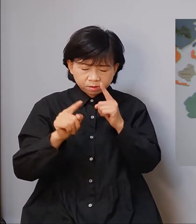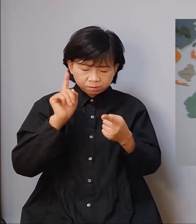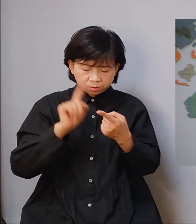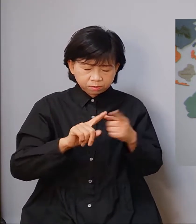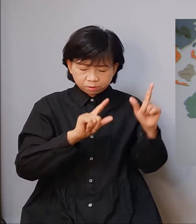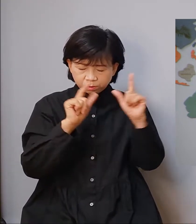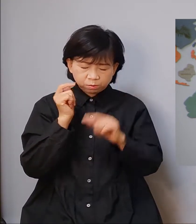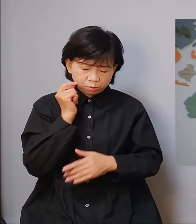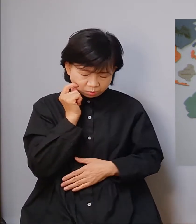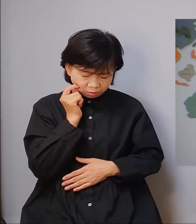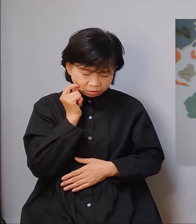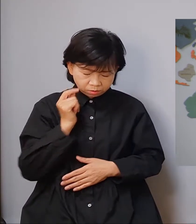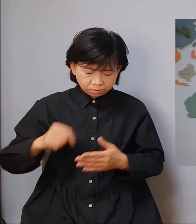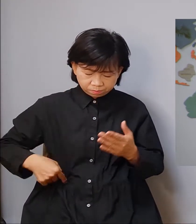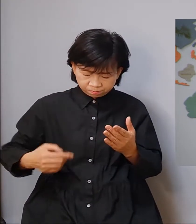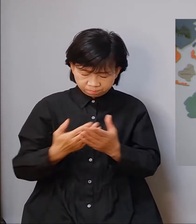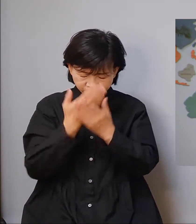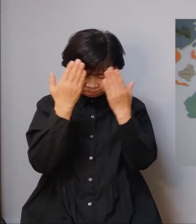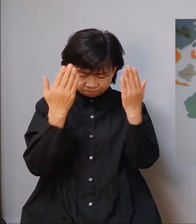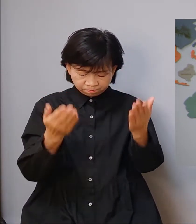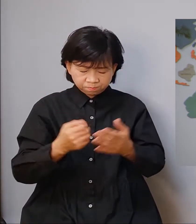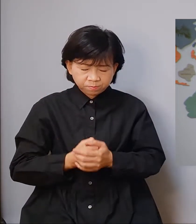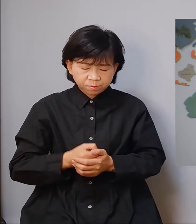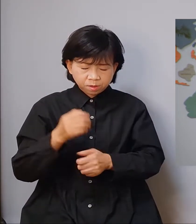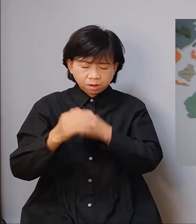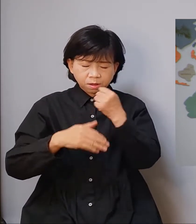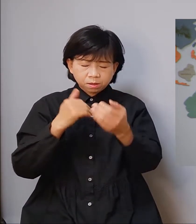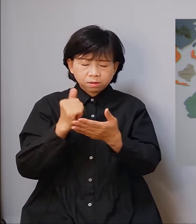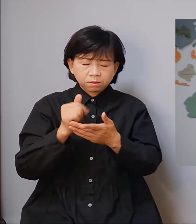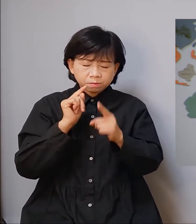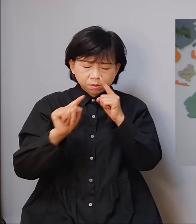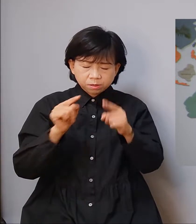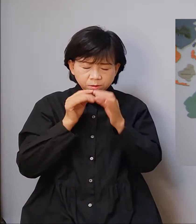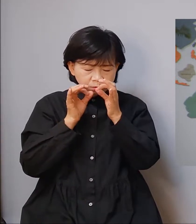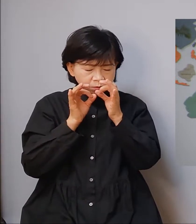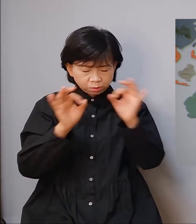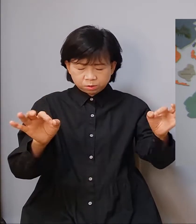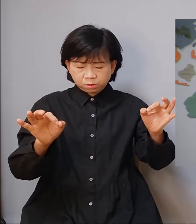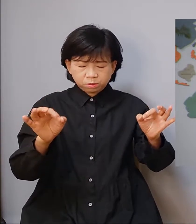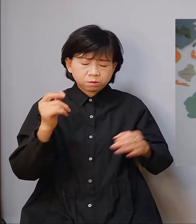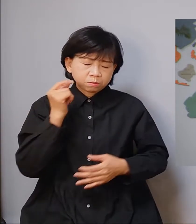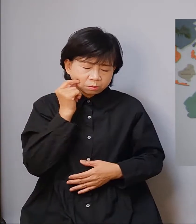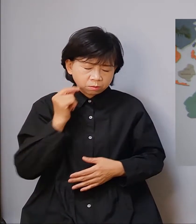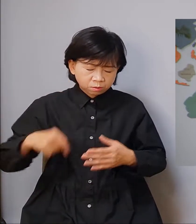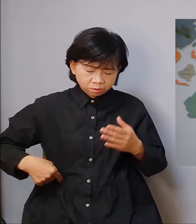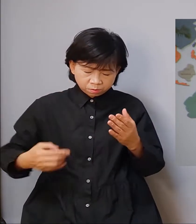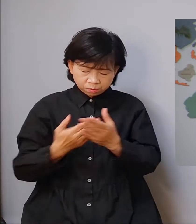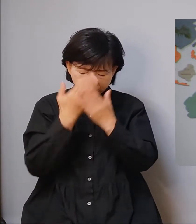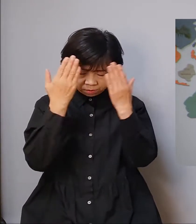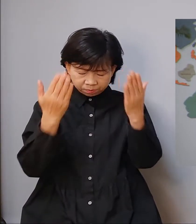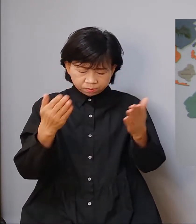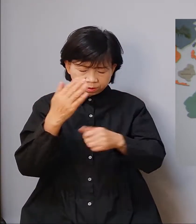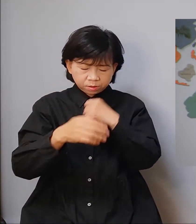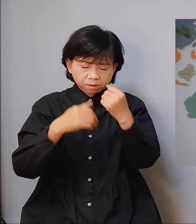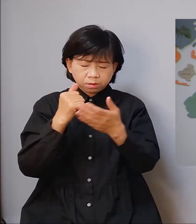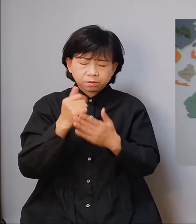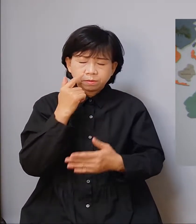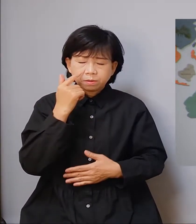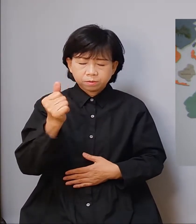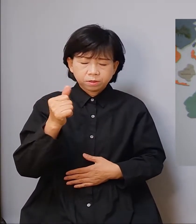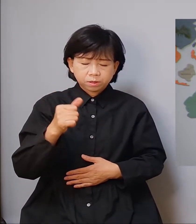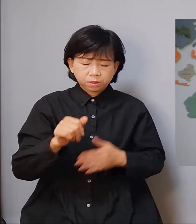살지 못하였음을 참회합니다. 하나님의 말씀을 외치지 못했음을 참회합니다. 하나님